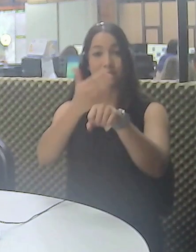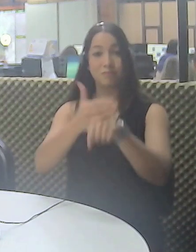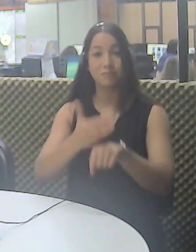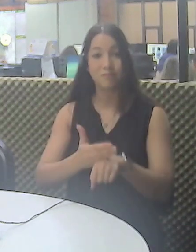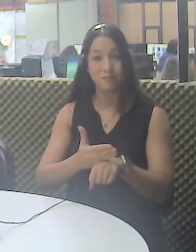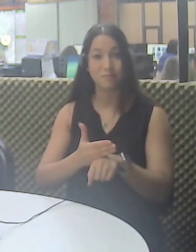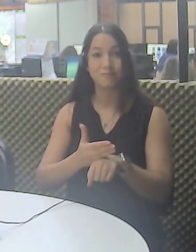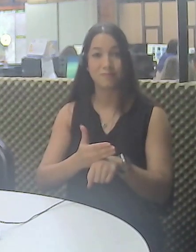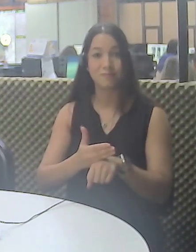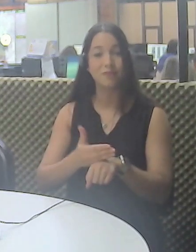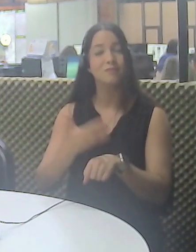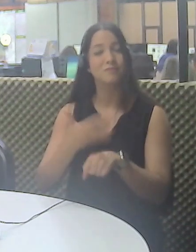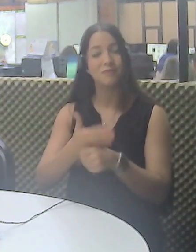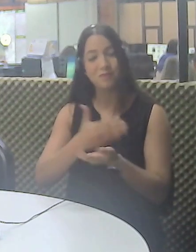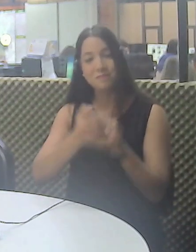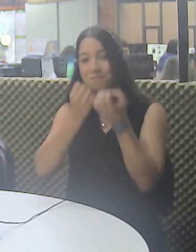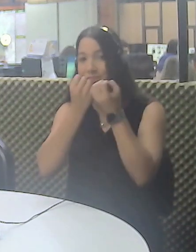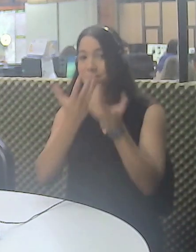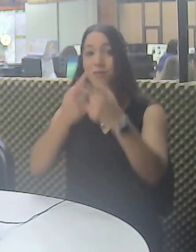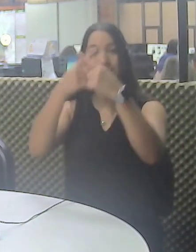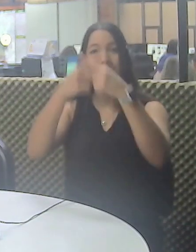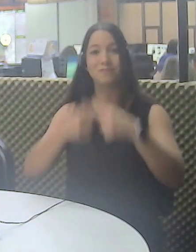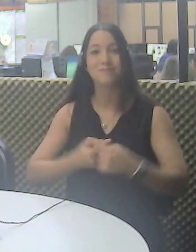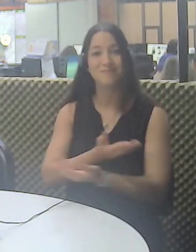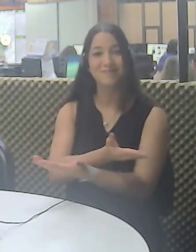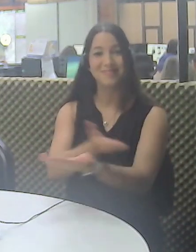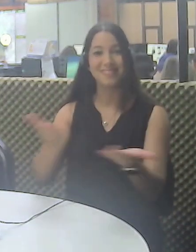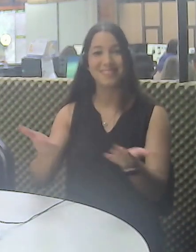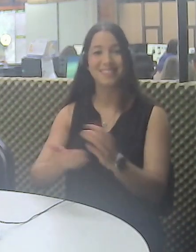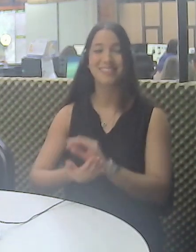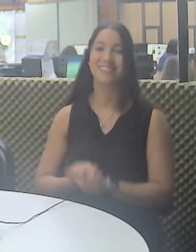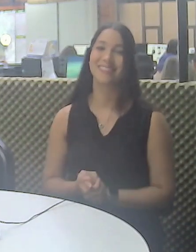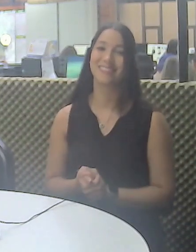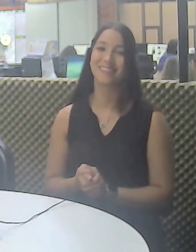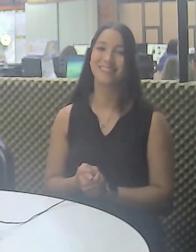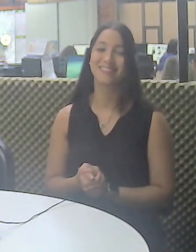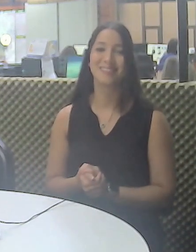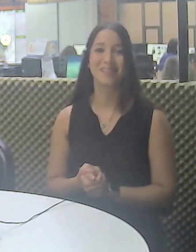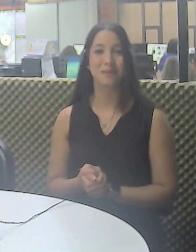atividades. Bons treinos e competições para os nossos atletas.